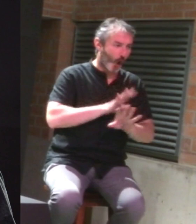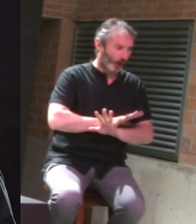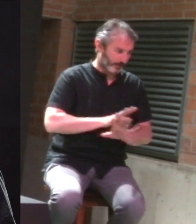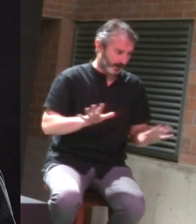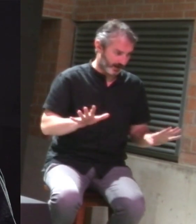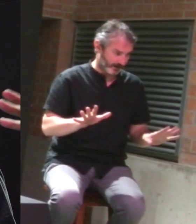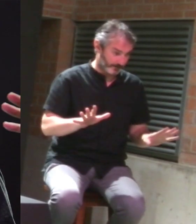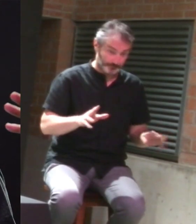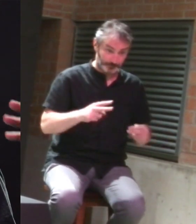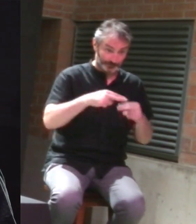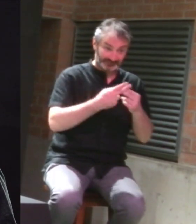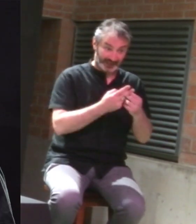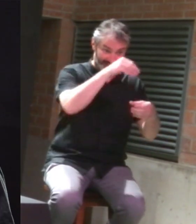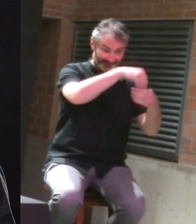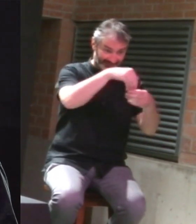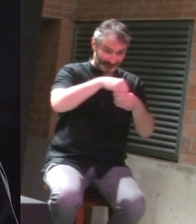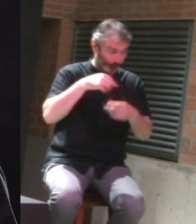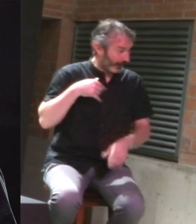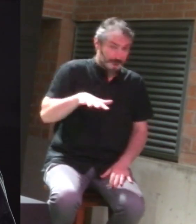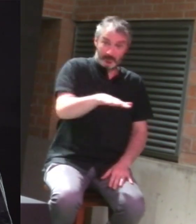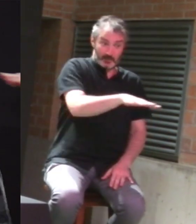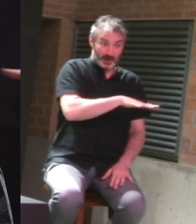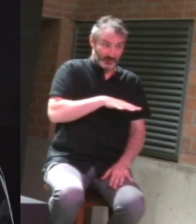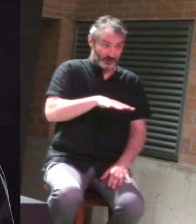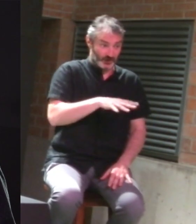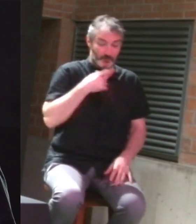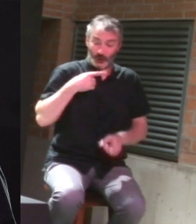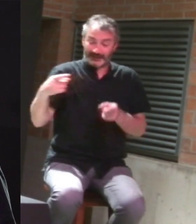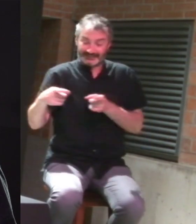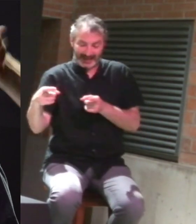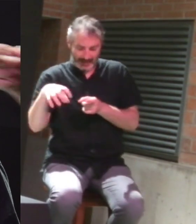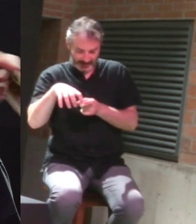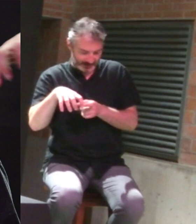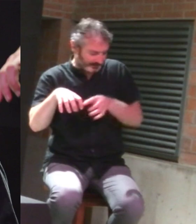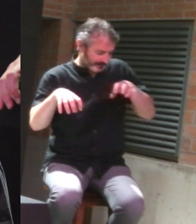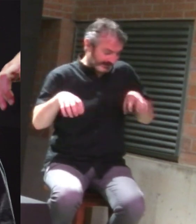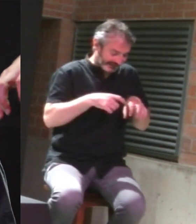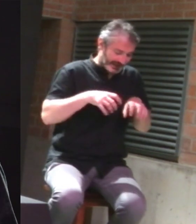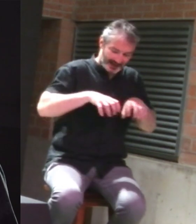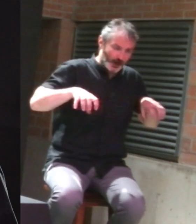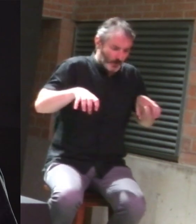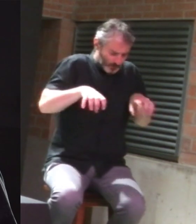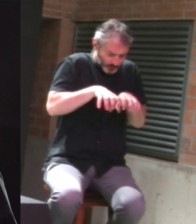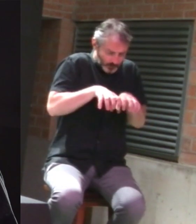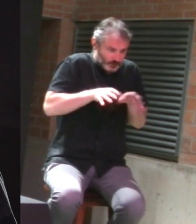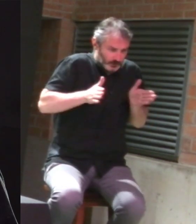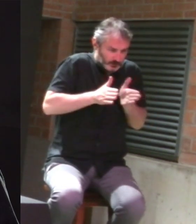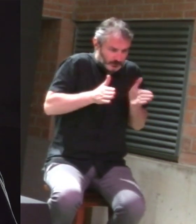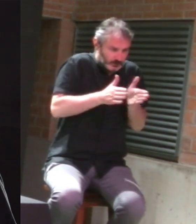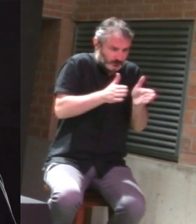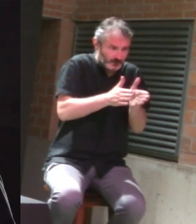realmente. En los talleres, el espacio entre los telares, por ejemplo, era muy reducido,